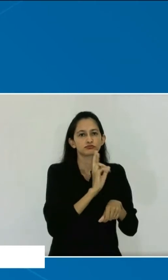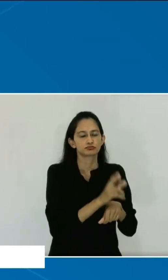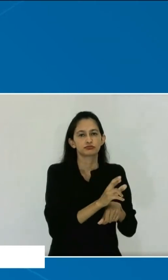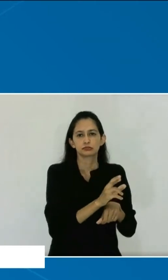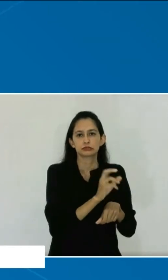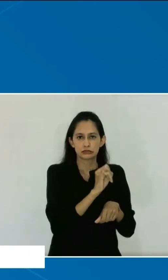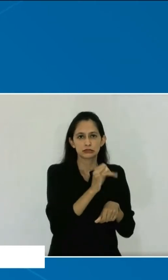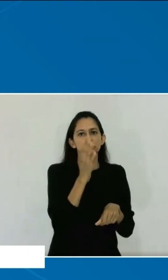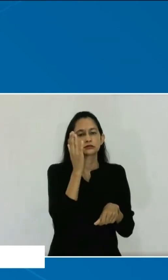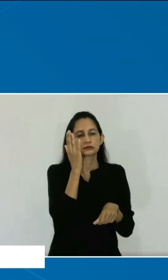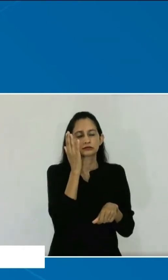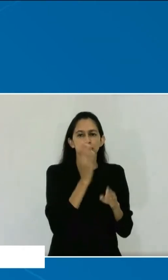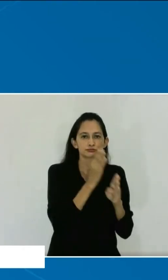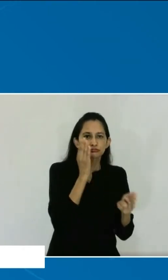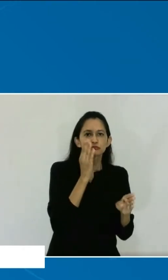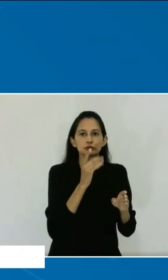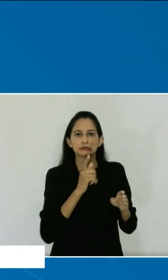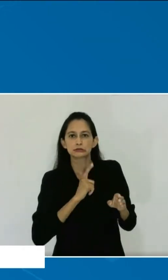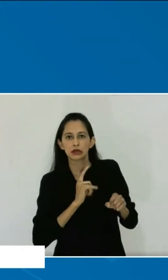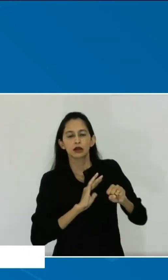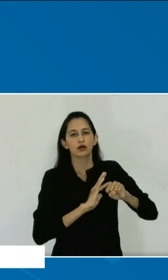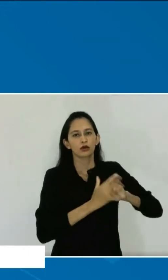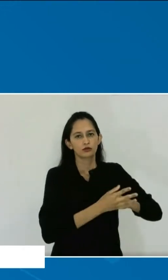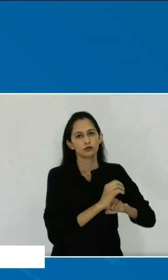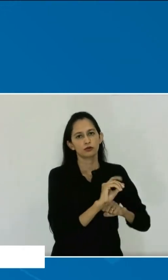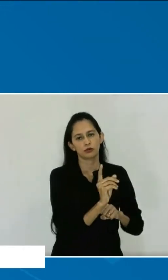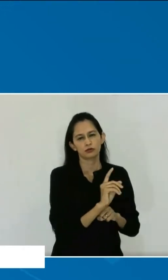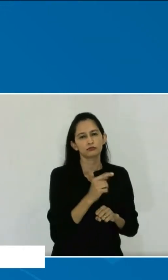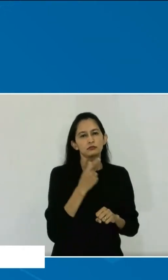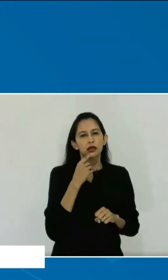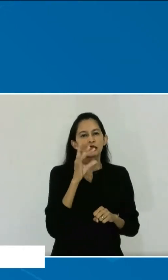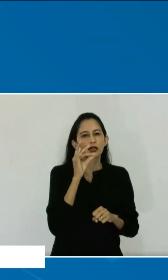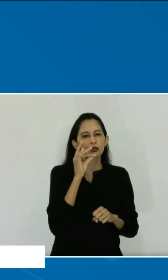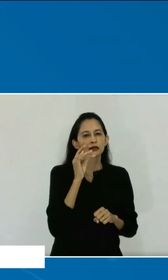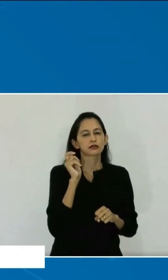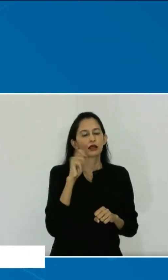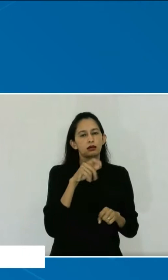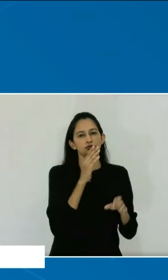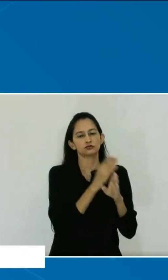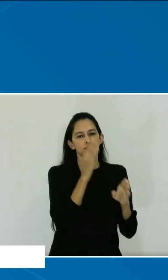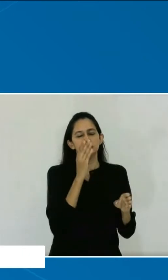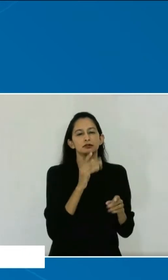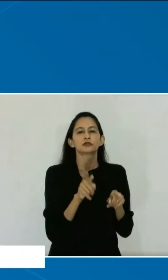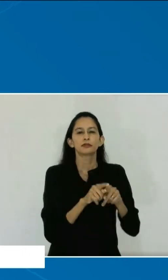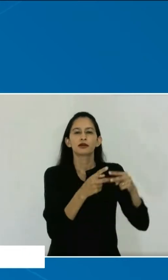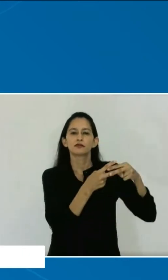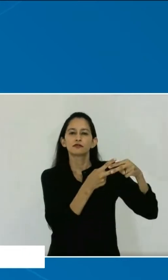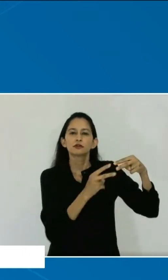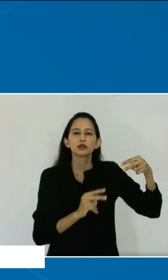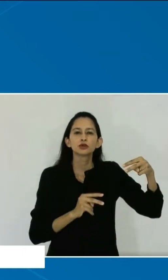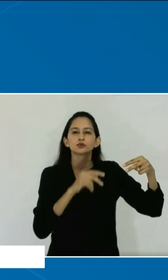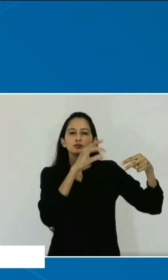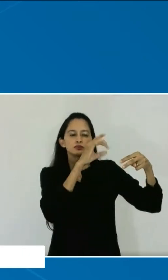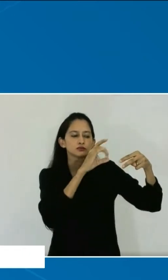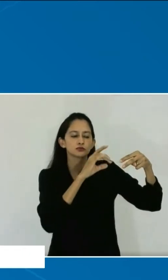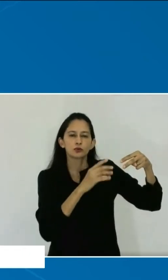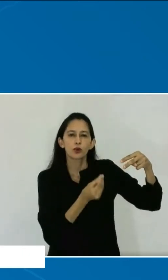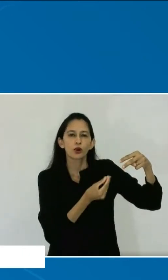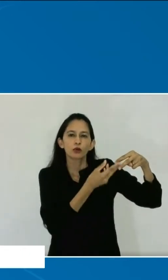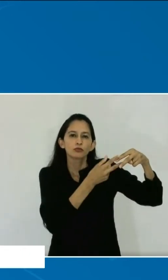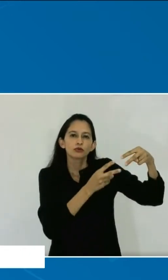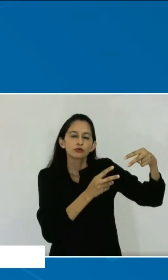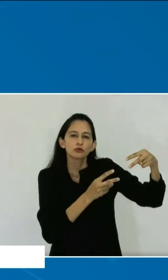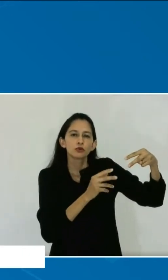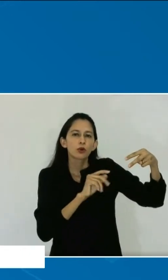reagentes químicos que são envolvidos na identificação, identificando também o RNA do vírus, que é a partícula viral que se multiplica.